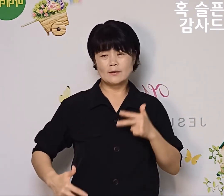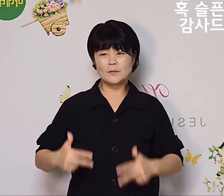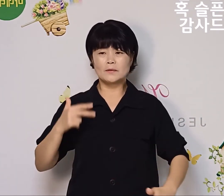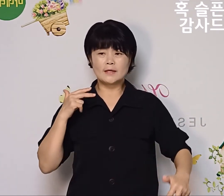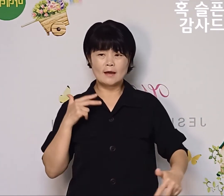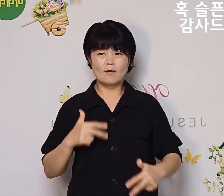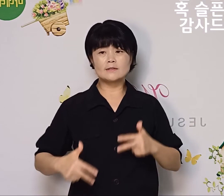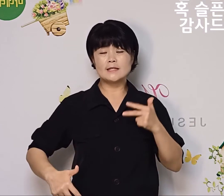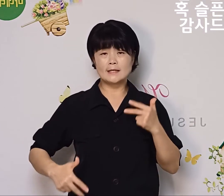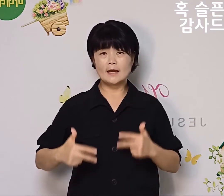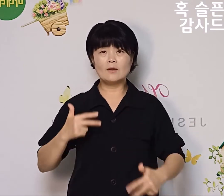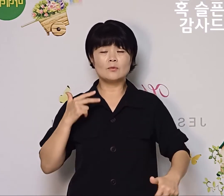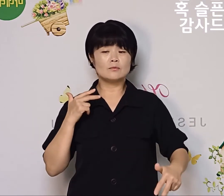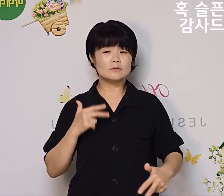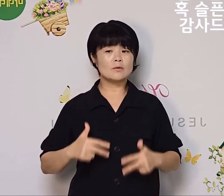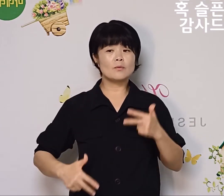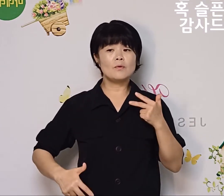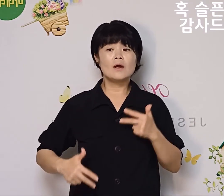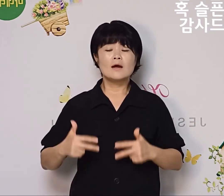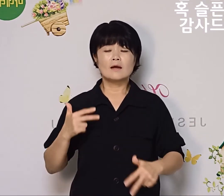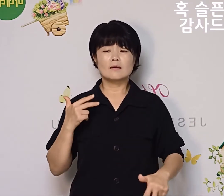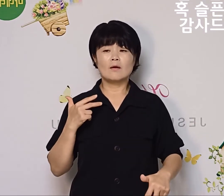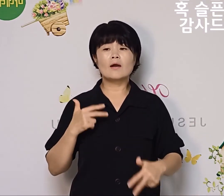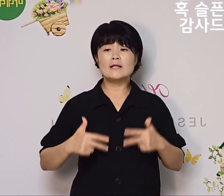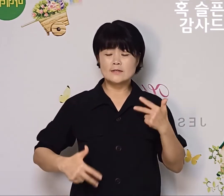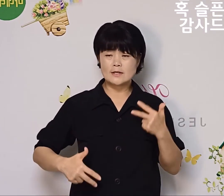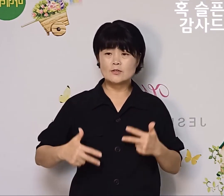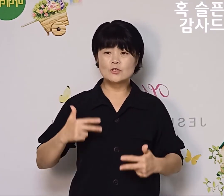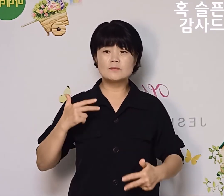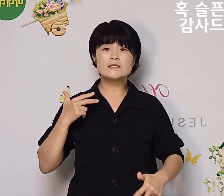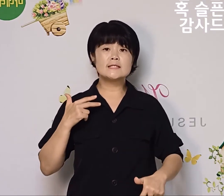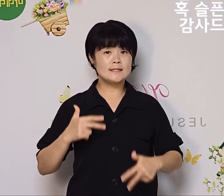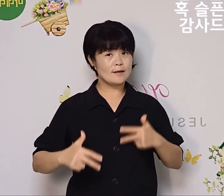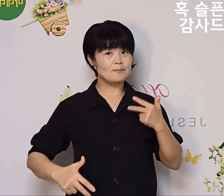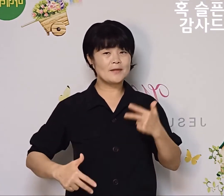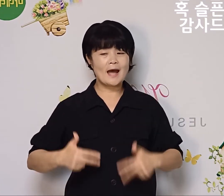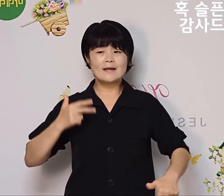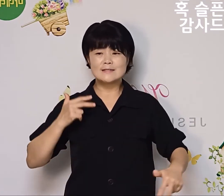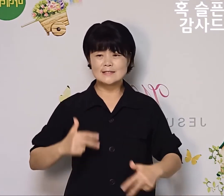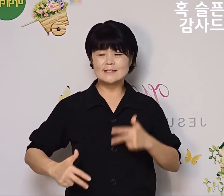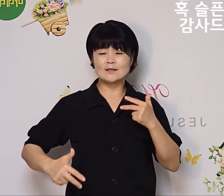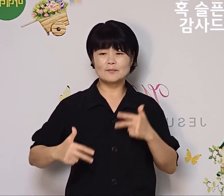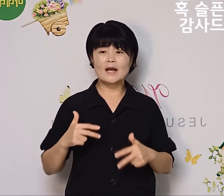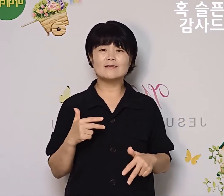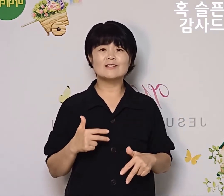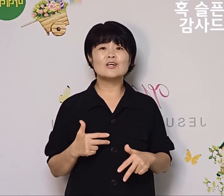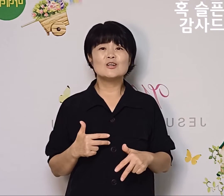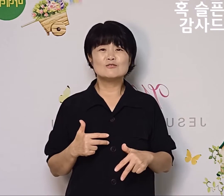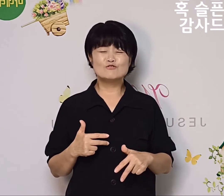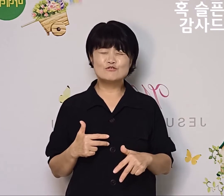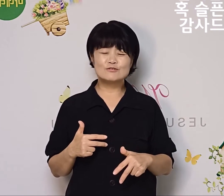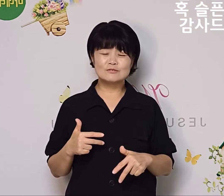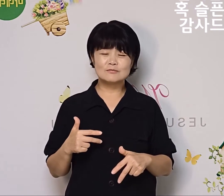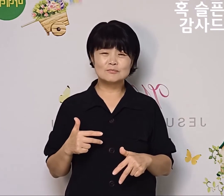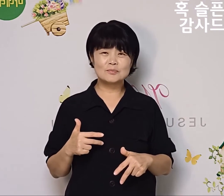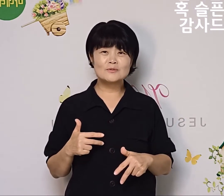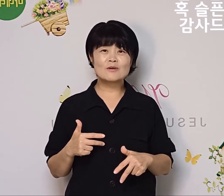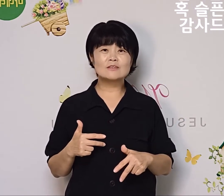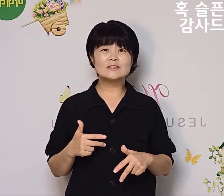위아래로 이렇게 어긋나게 서로 엇갈려서 해주시면 즐겁다. 근데 표정은